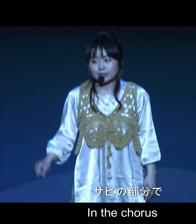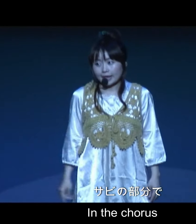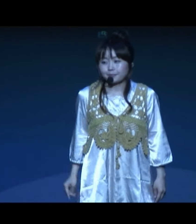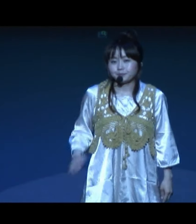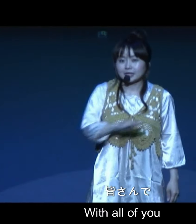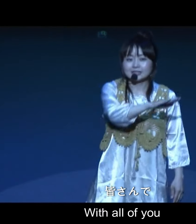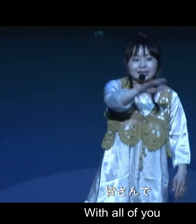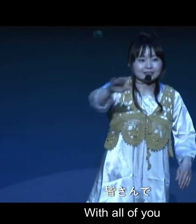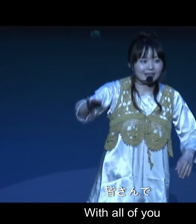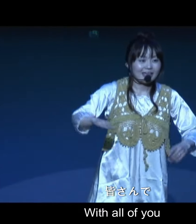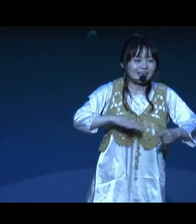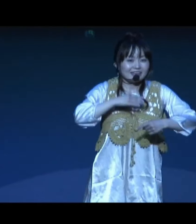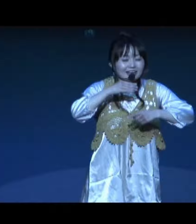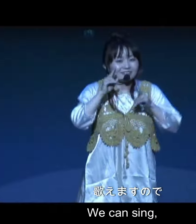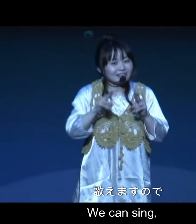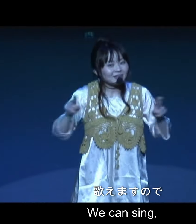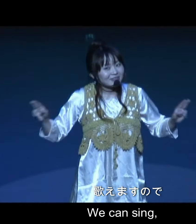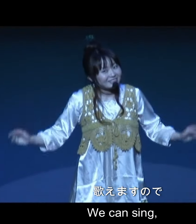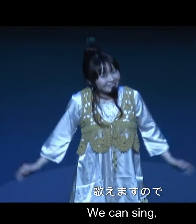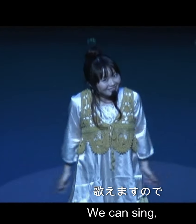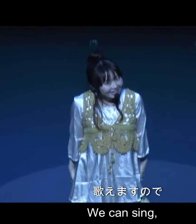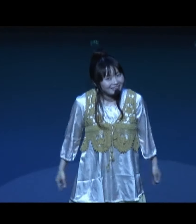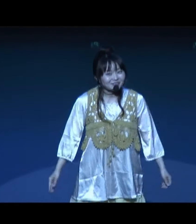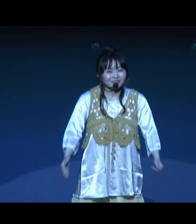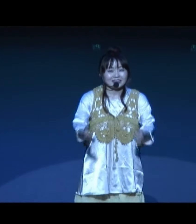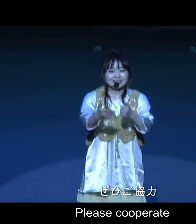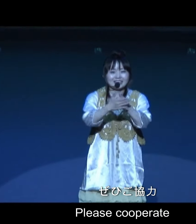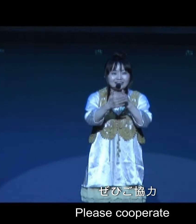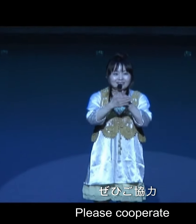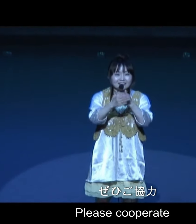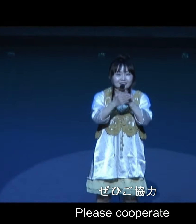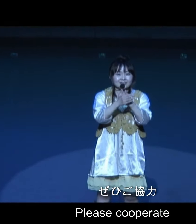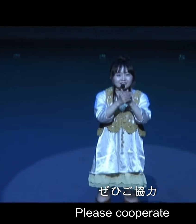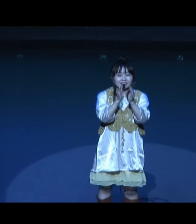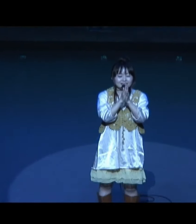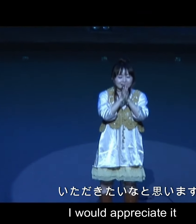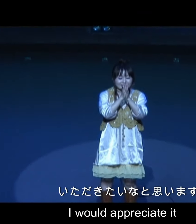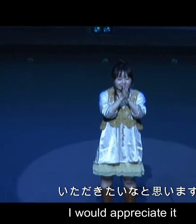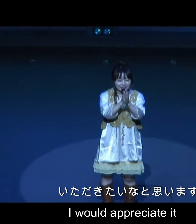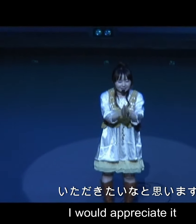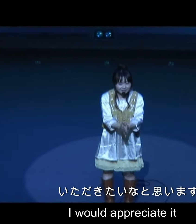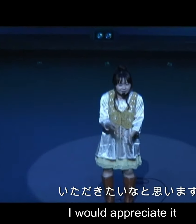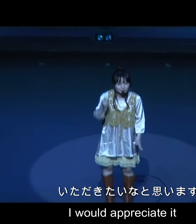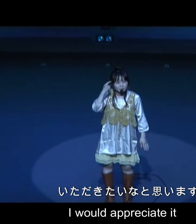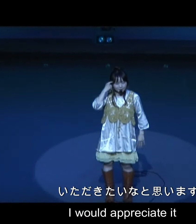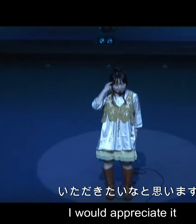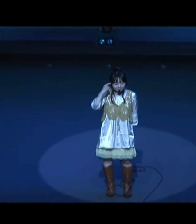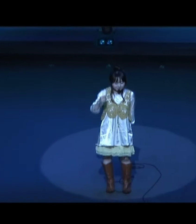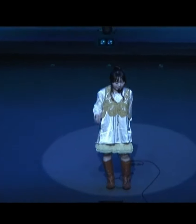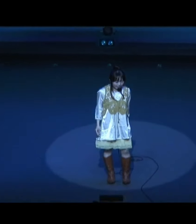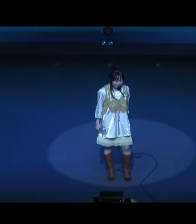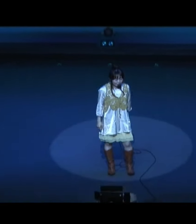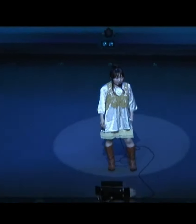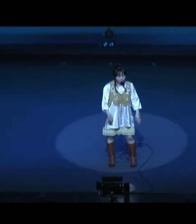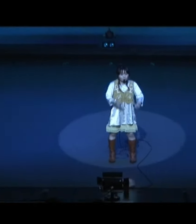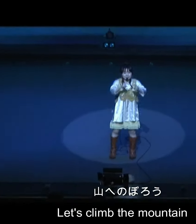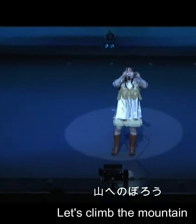で皆さんで歌いますので、ぜひご協力いただきたいなと思います。山